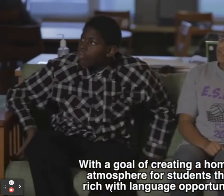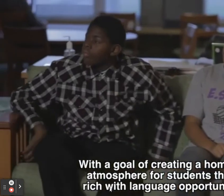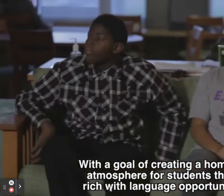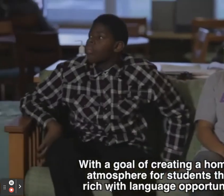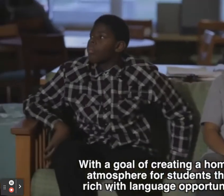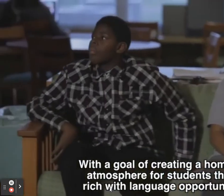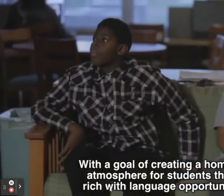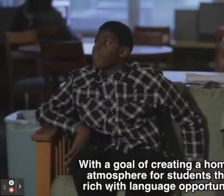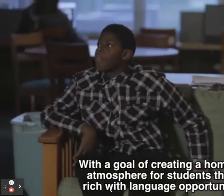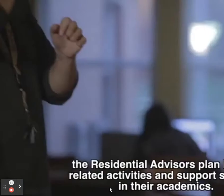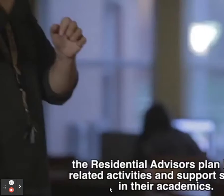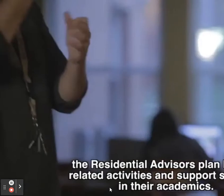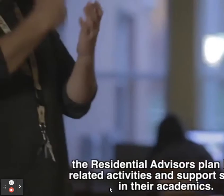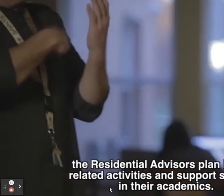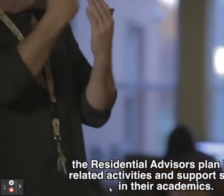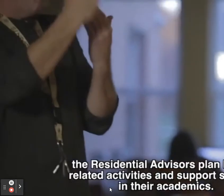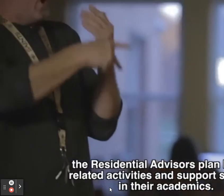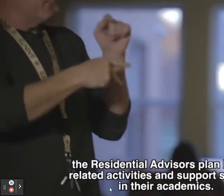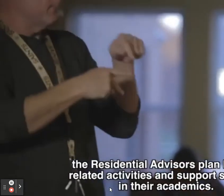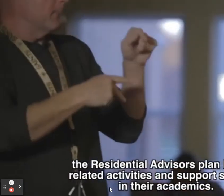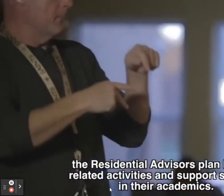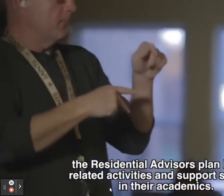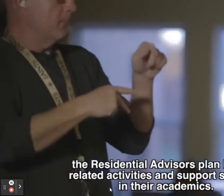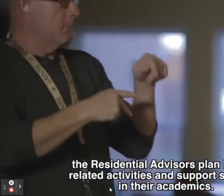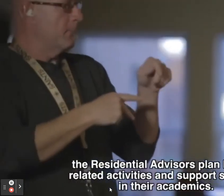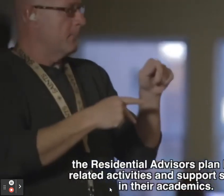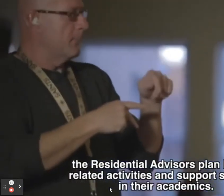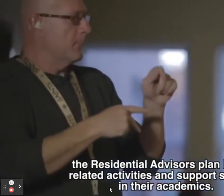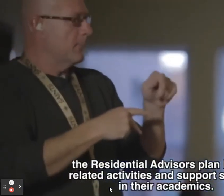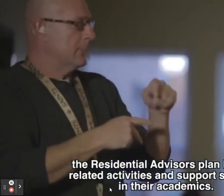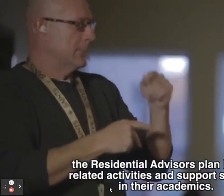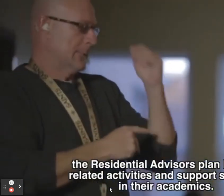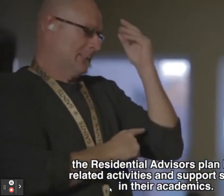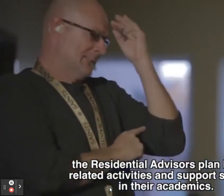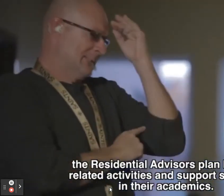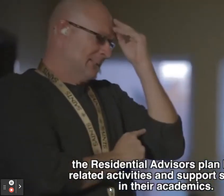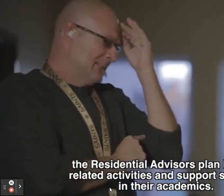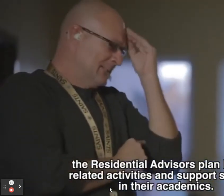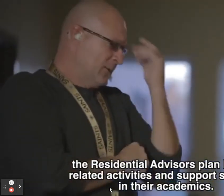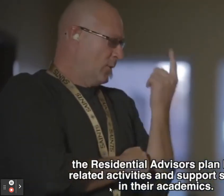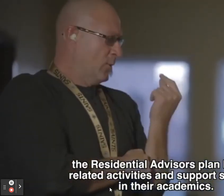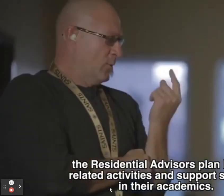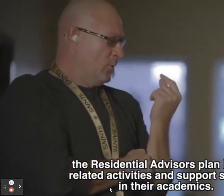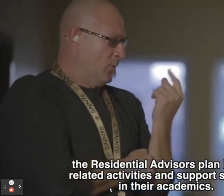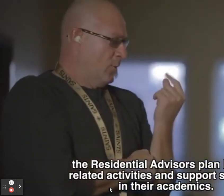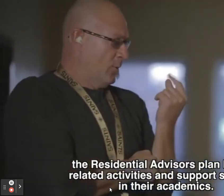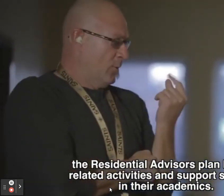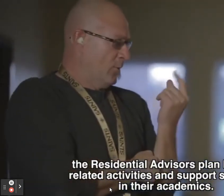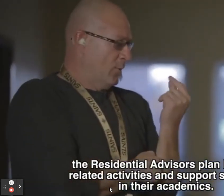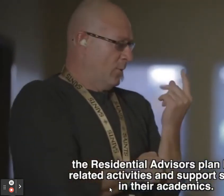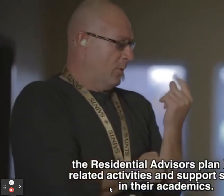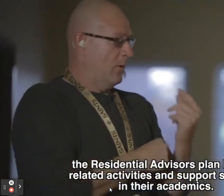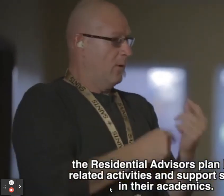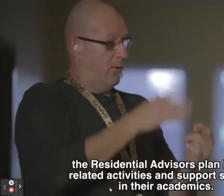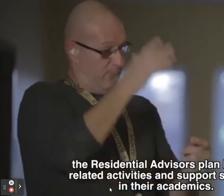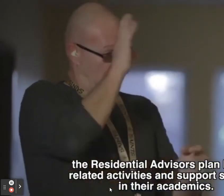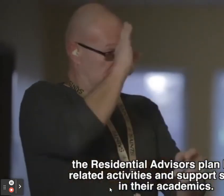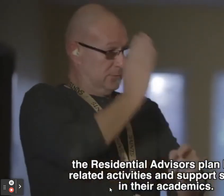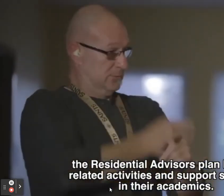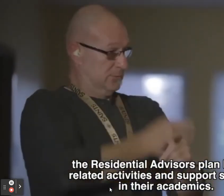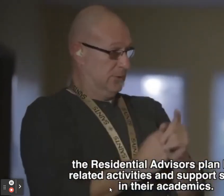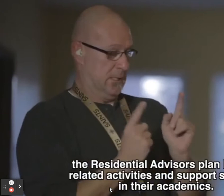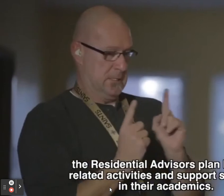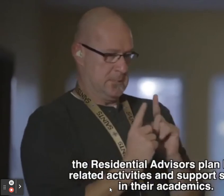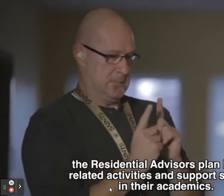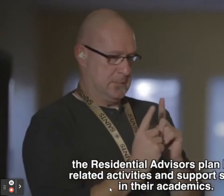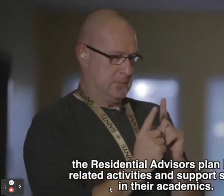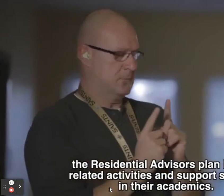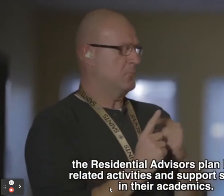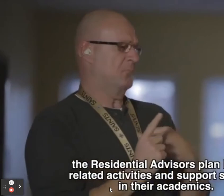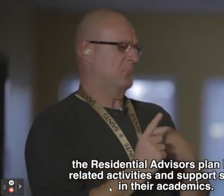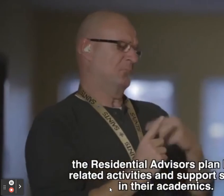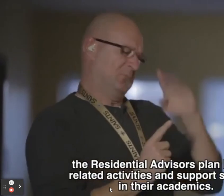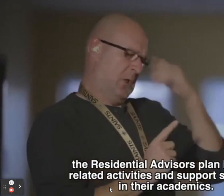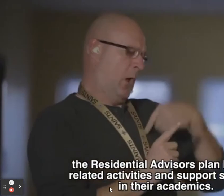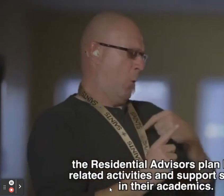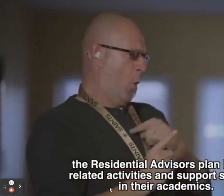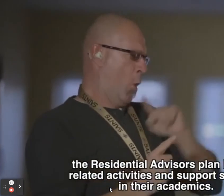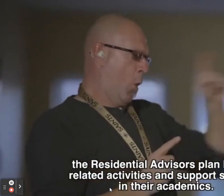consejeros residenciales planifican actividades de lectura relacionados para apoyar